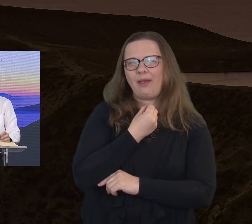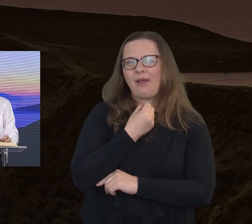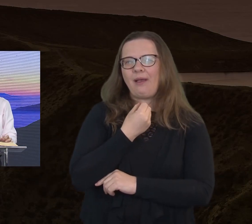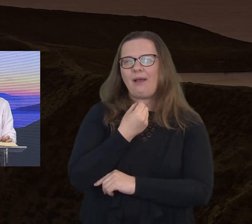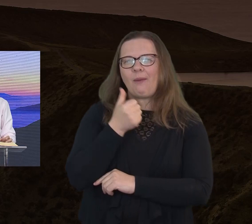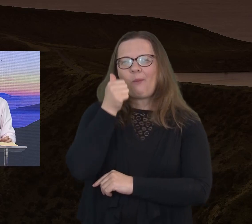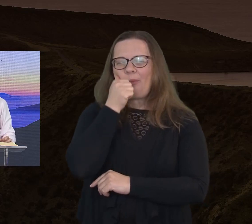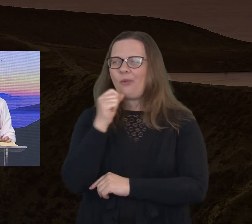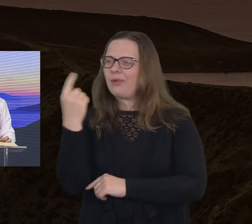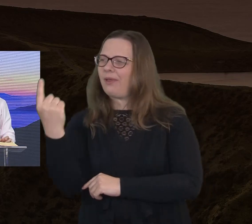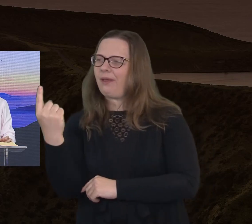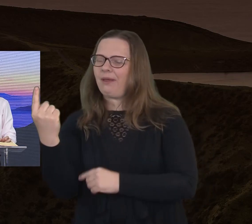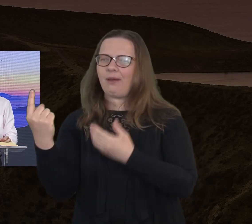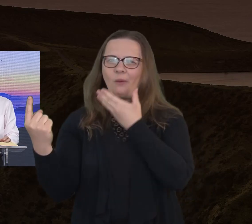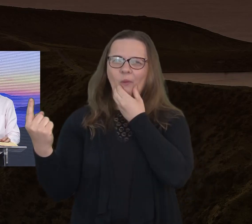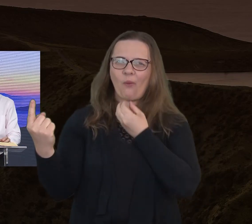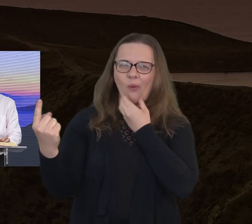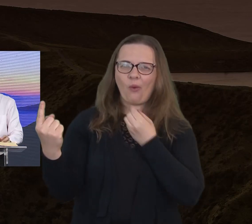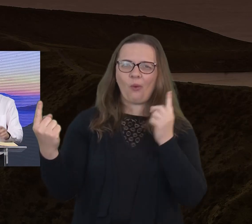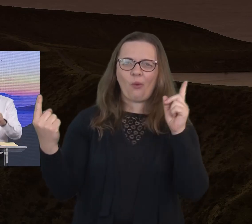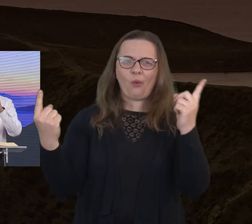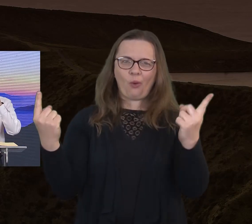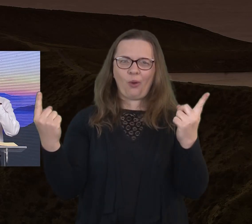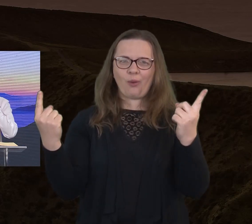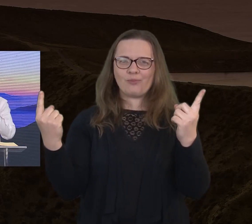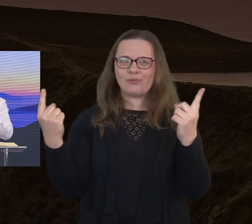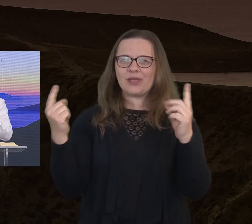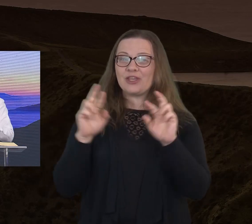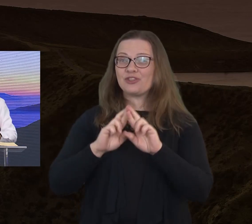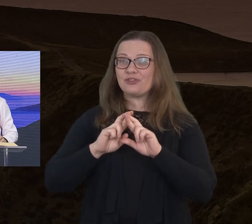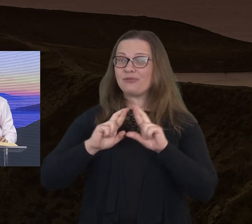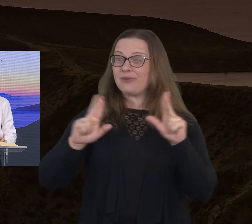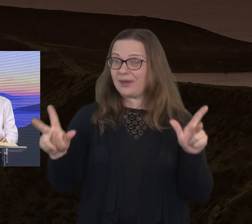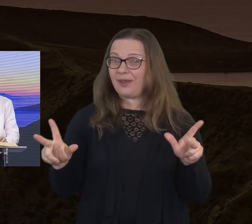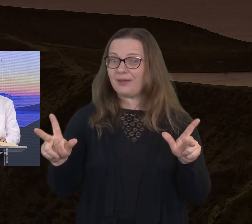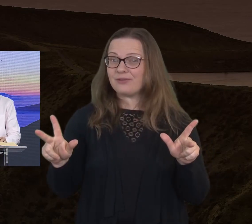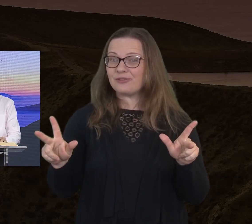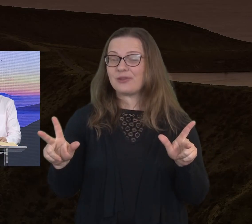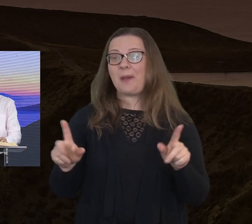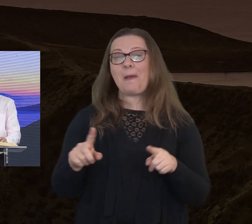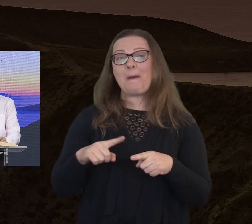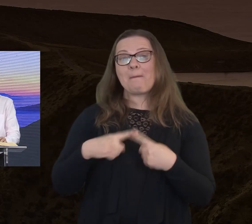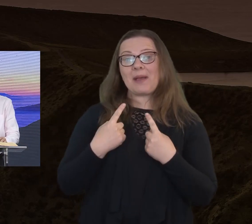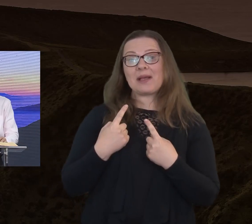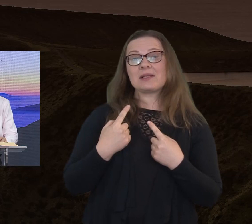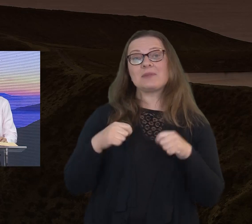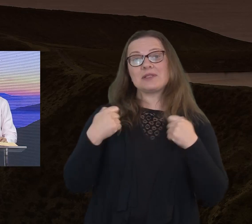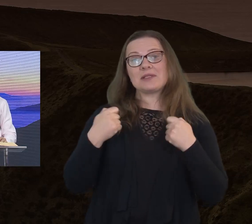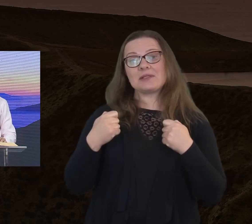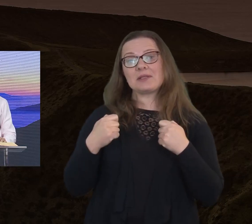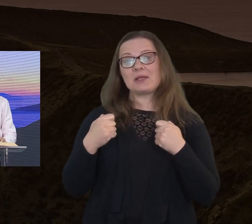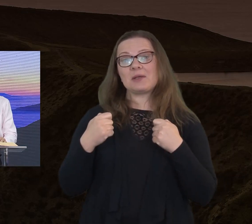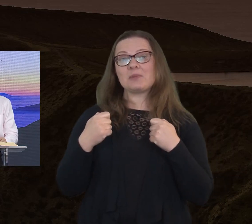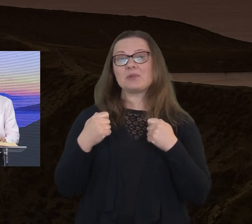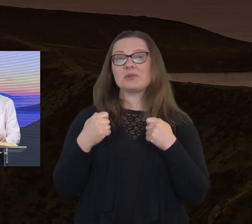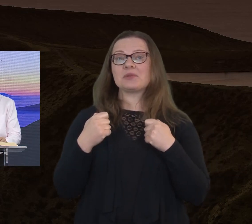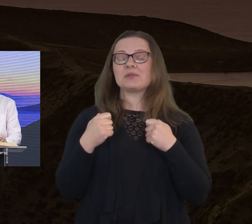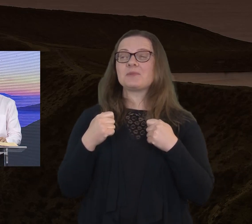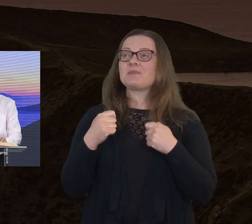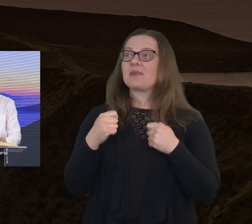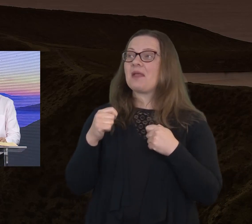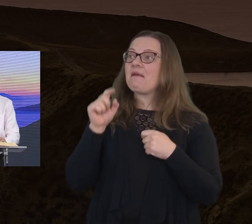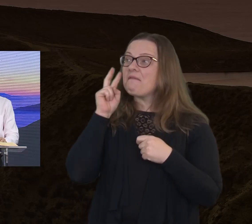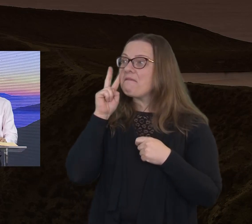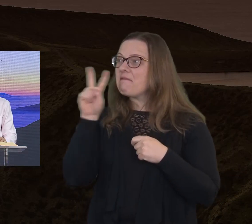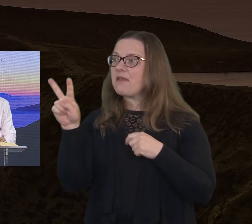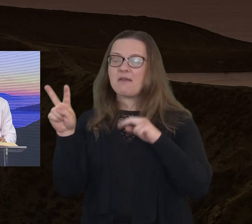isso, amado irmão, se você precisa aprender a apreciar a sua esposa, porque ela vê coisas que você não vê, né? E a